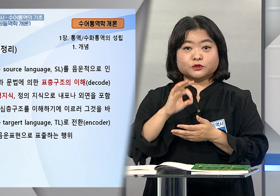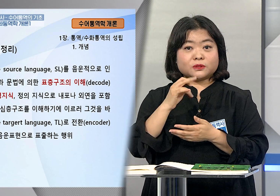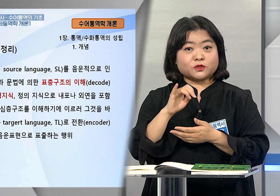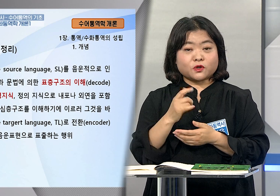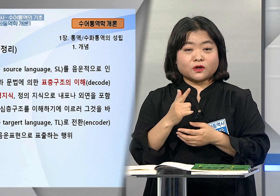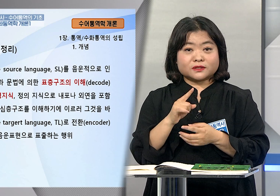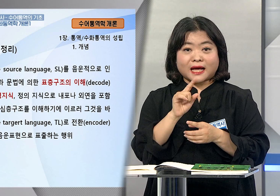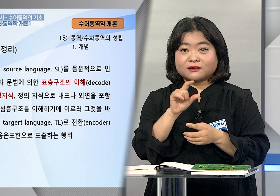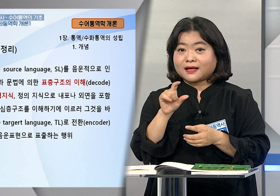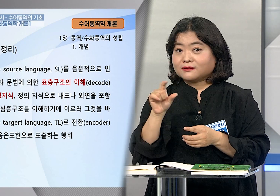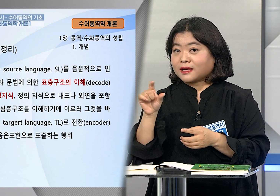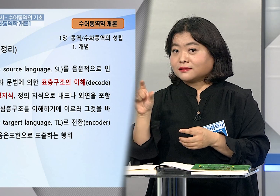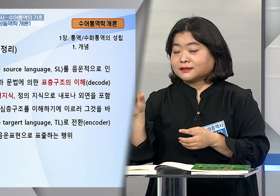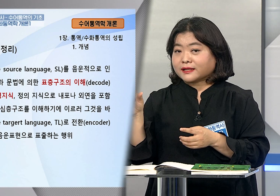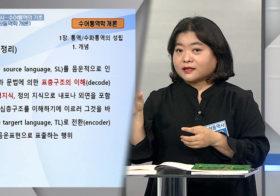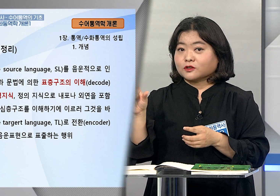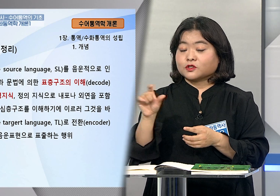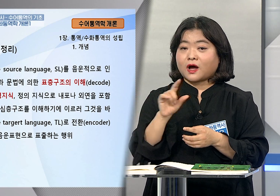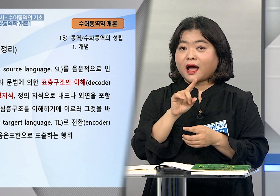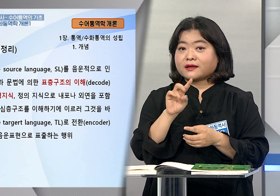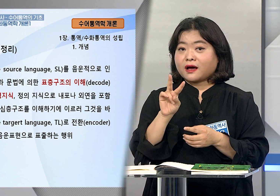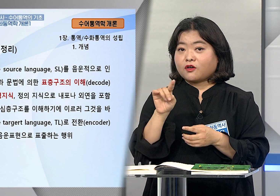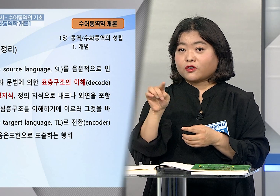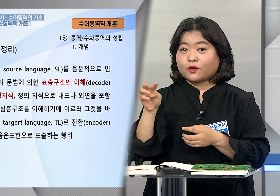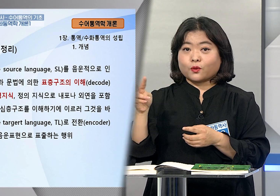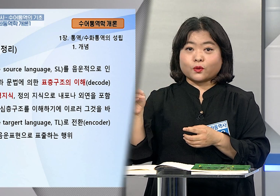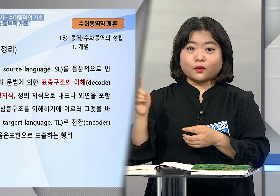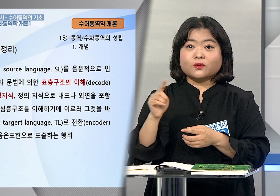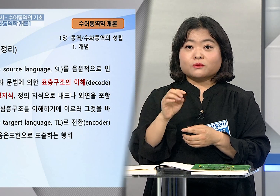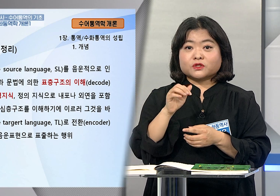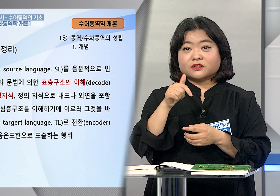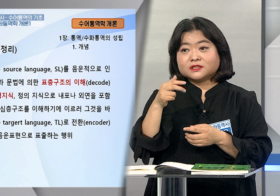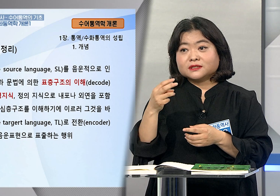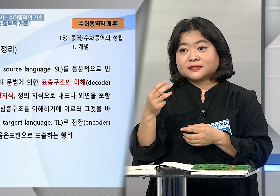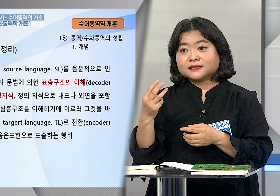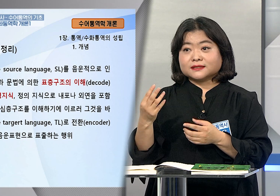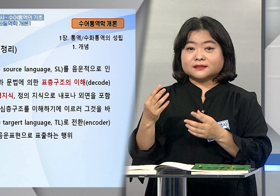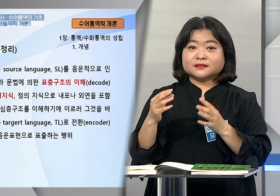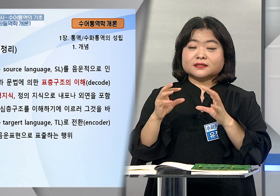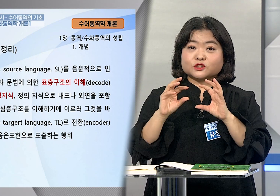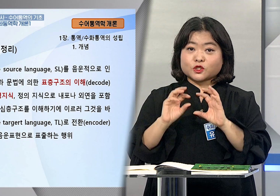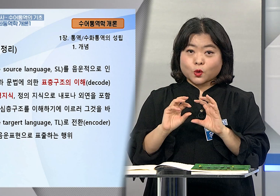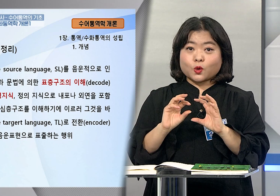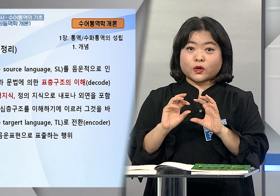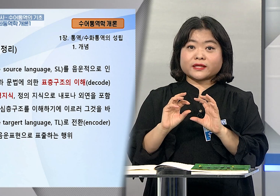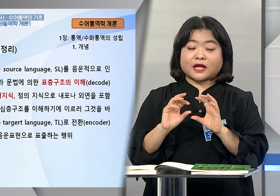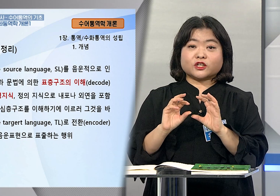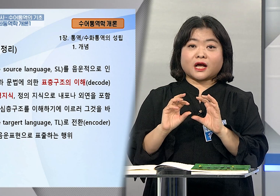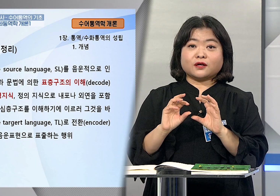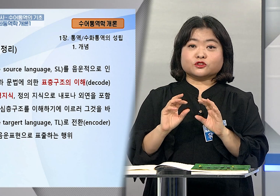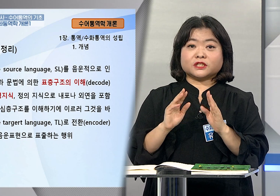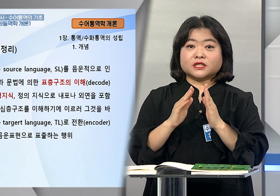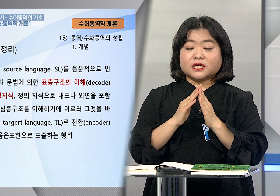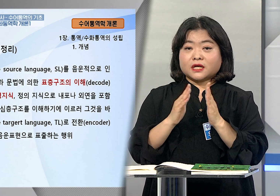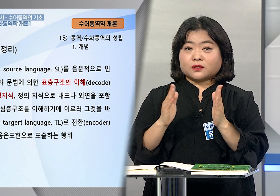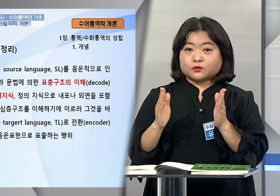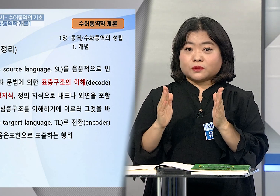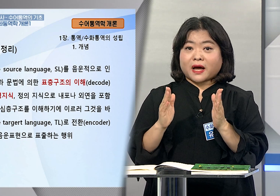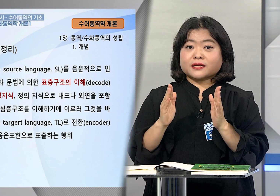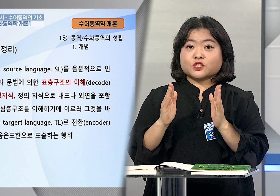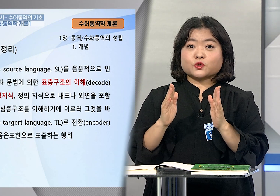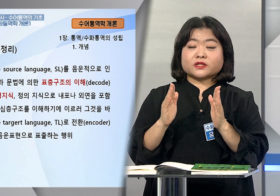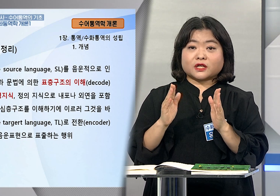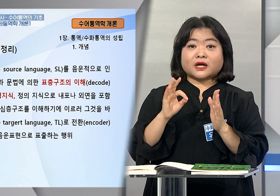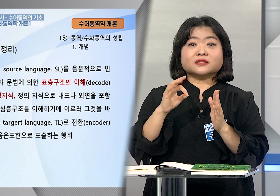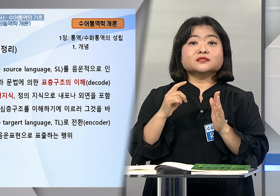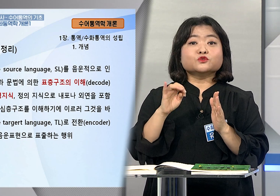수용되어서 의문이 뭐죠? 단어를 얘기하는 거죠. 아야, 어요, 오요, 기억니은, 디귿니을. 최소의 단위가 우리